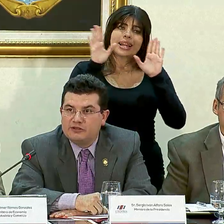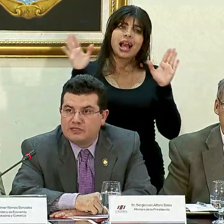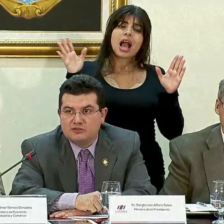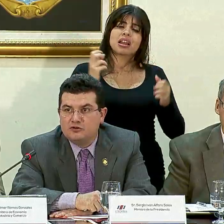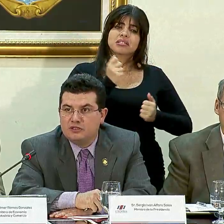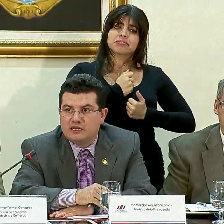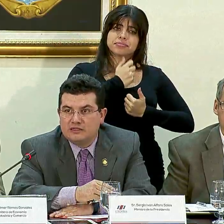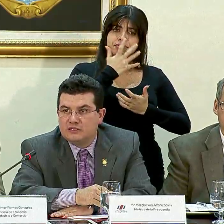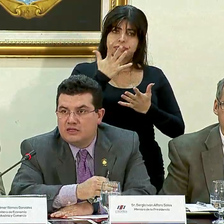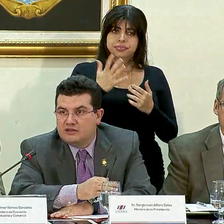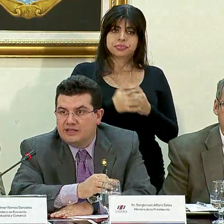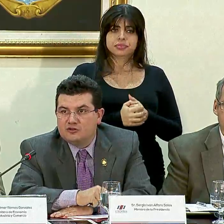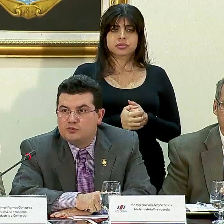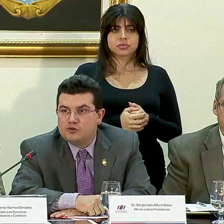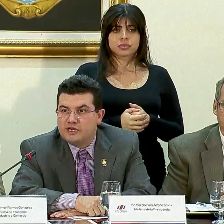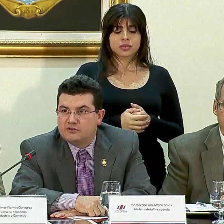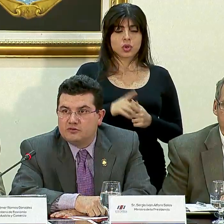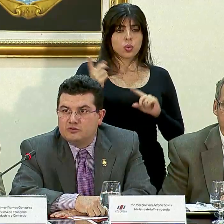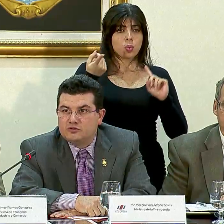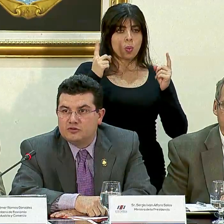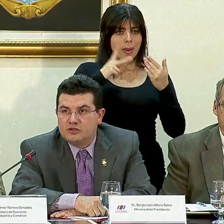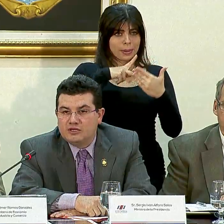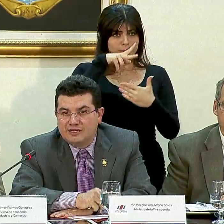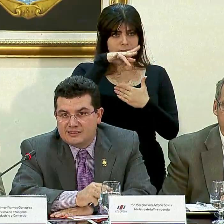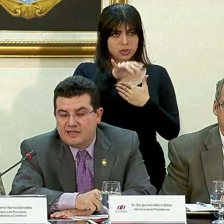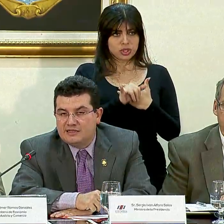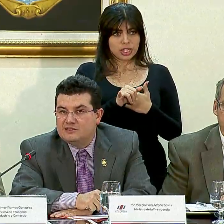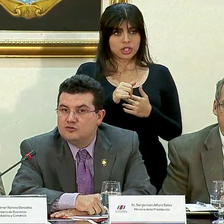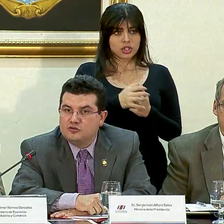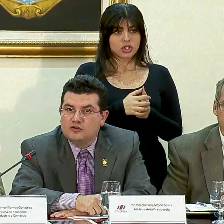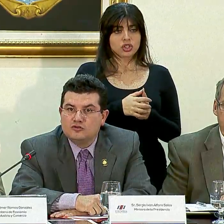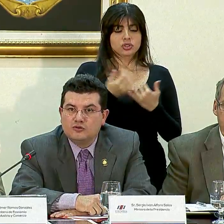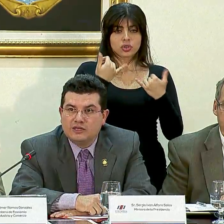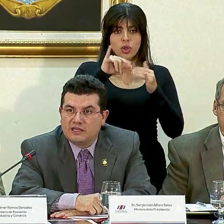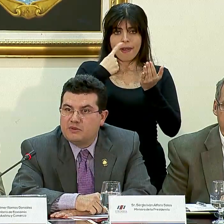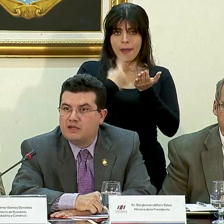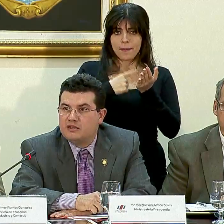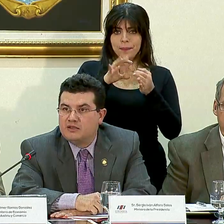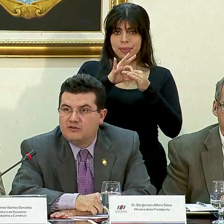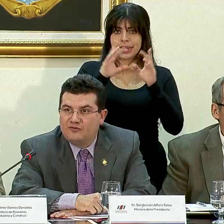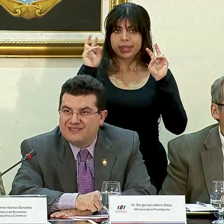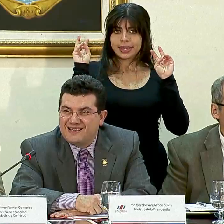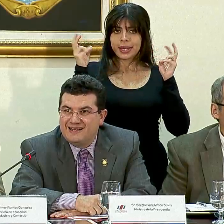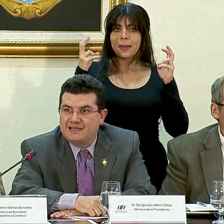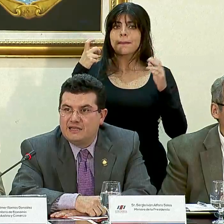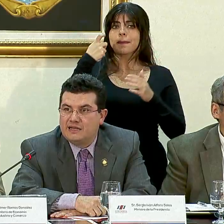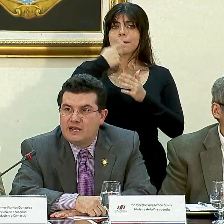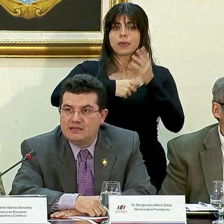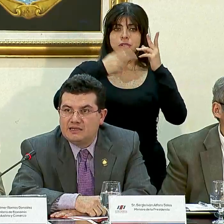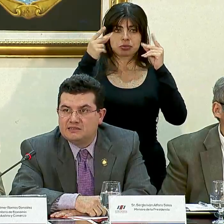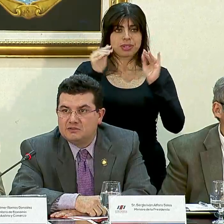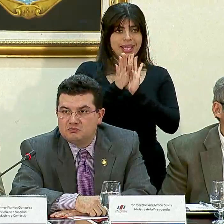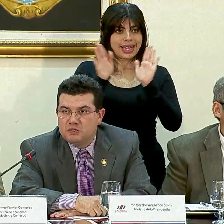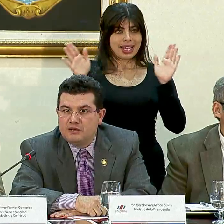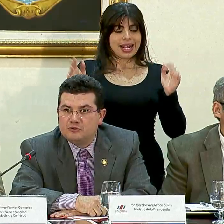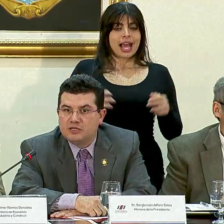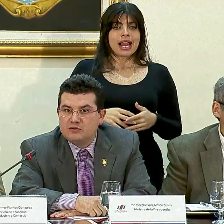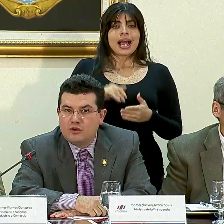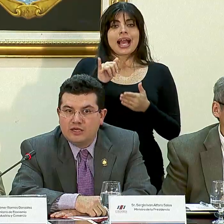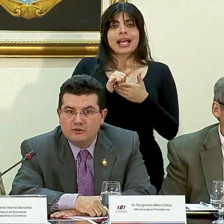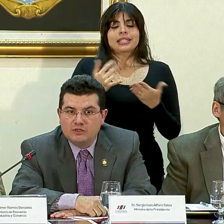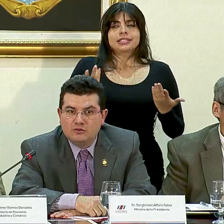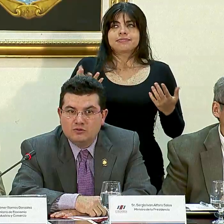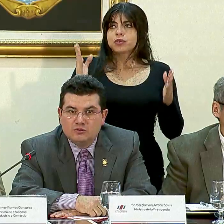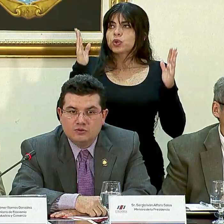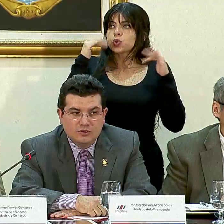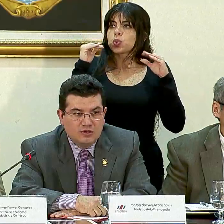una clara manifestación de los proyectos que están en discusión sobre el tema fiscal en general, que es, digamos, que